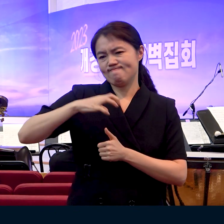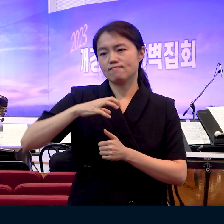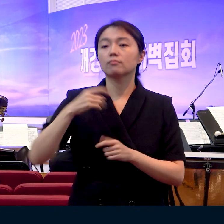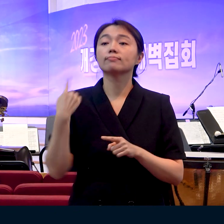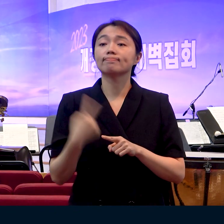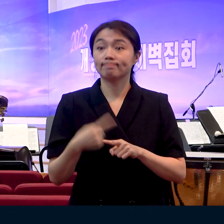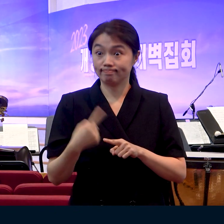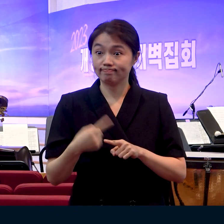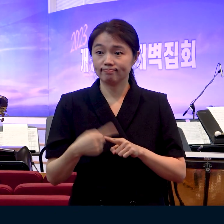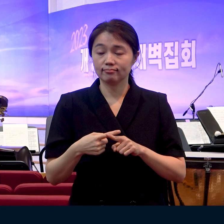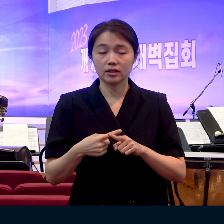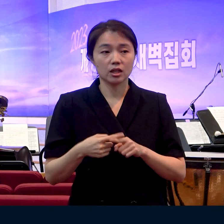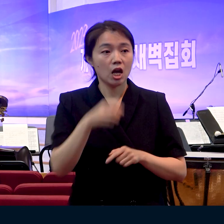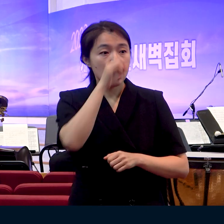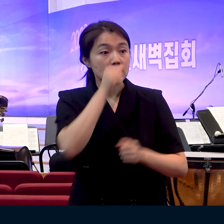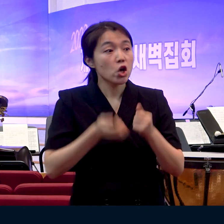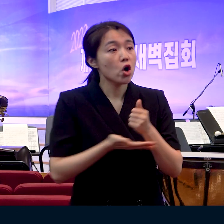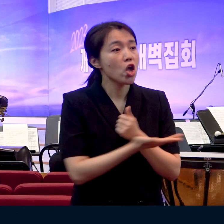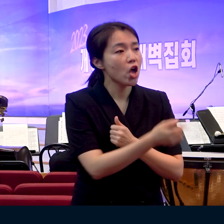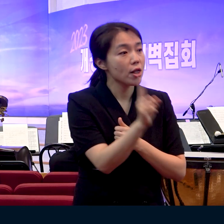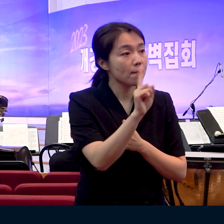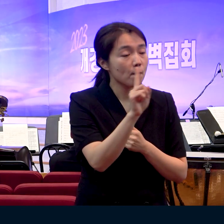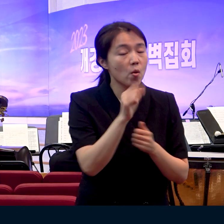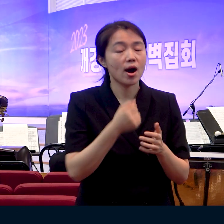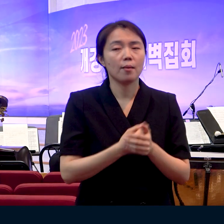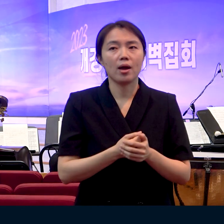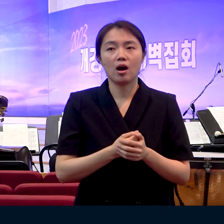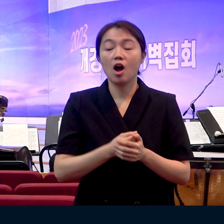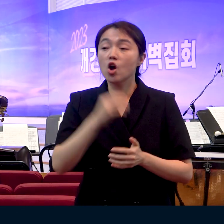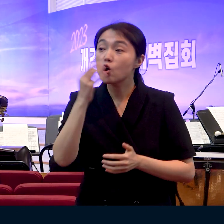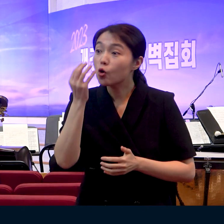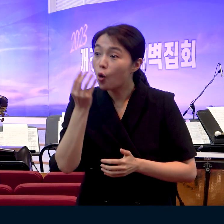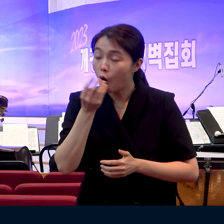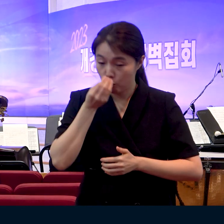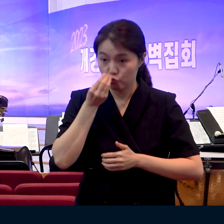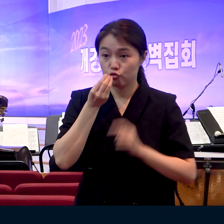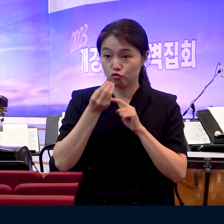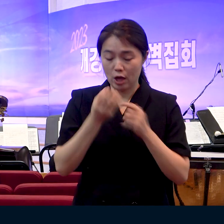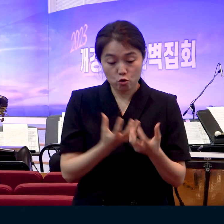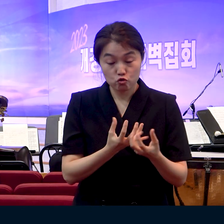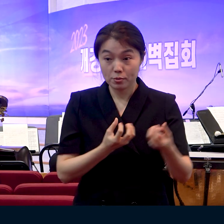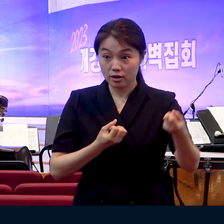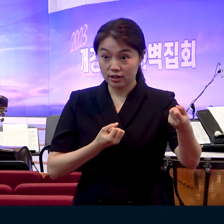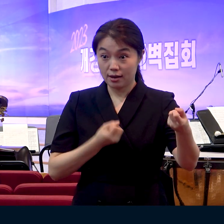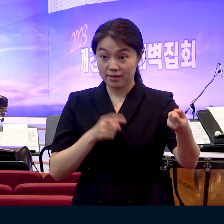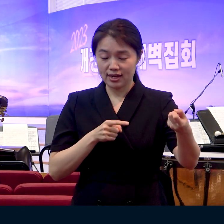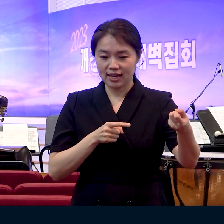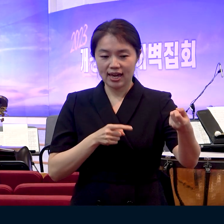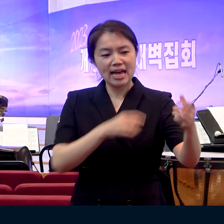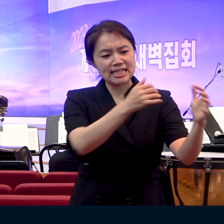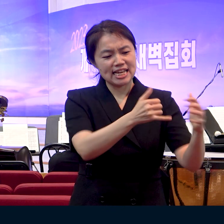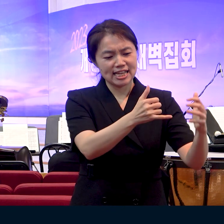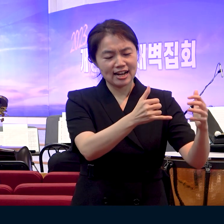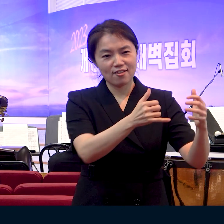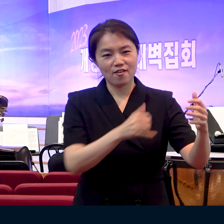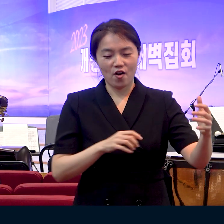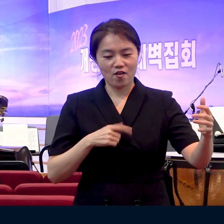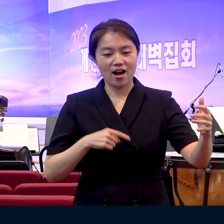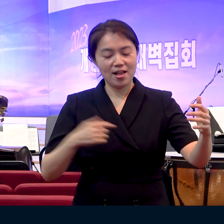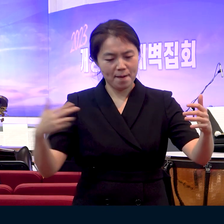선한 영향력은요, 그 거룩이라는 구별됨이 세상과 분리되어 갇혀버리는 것이